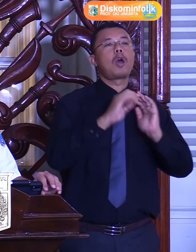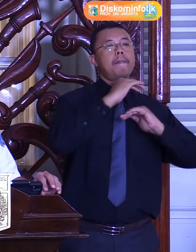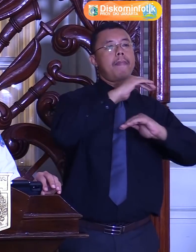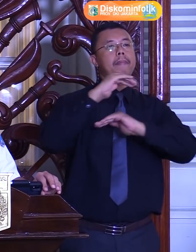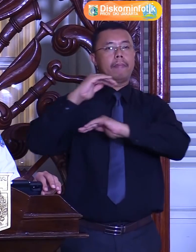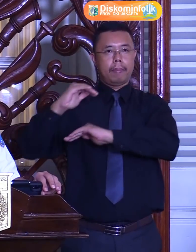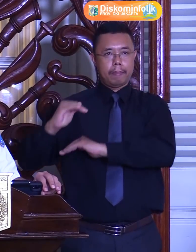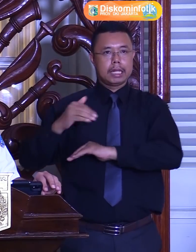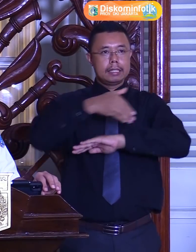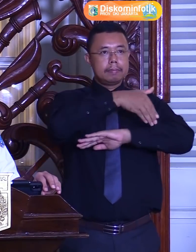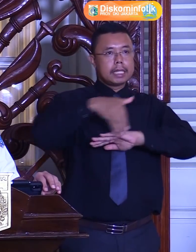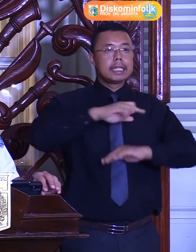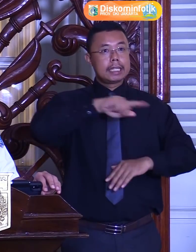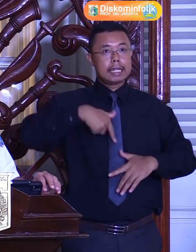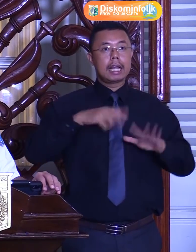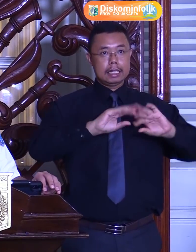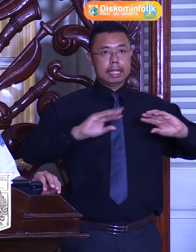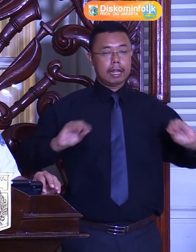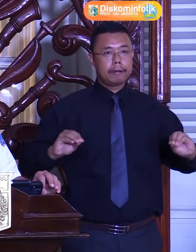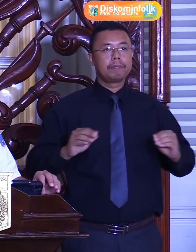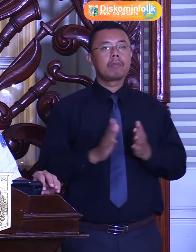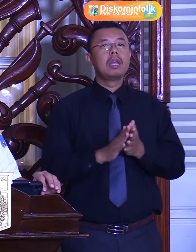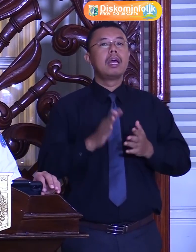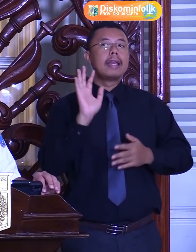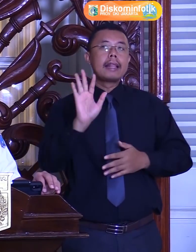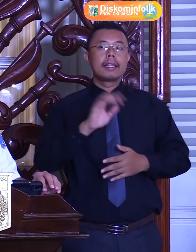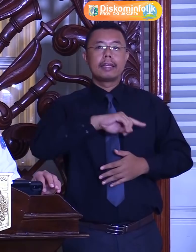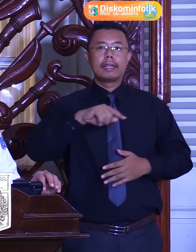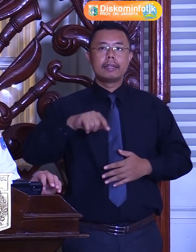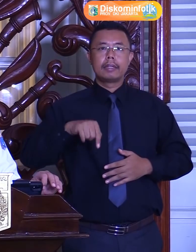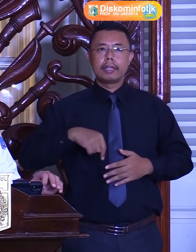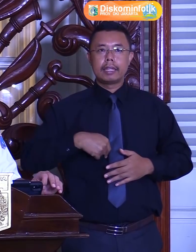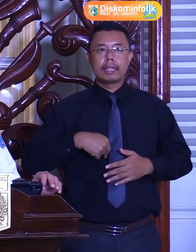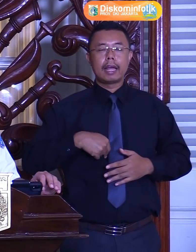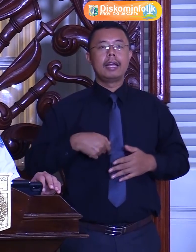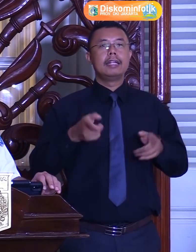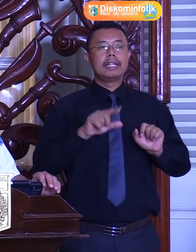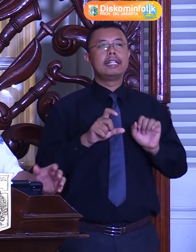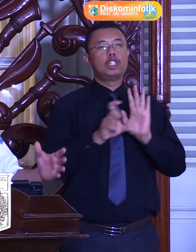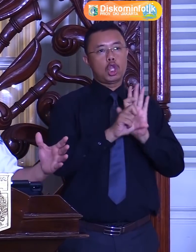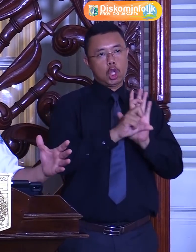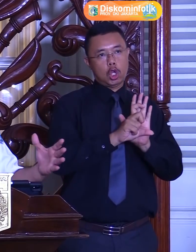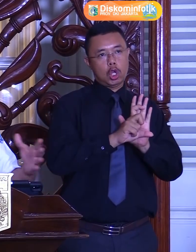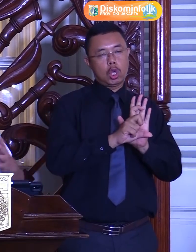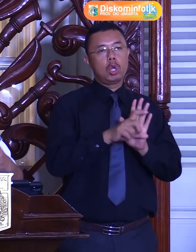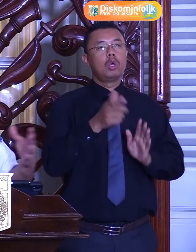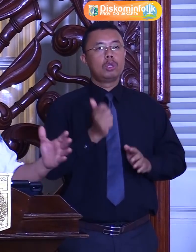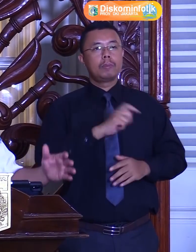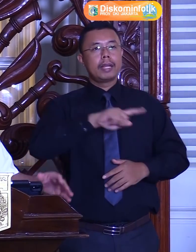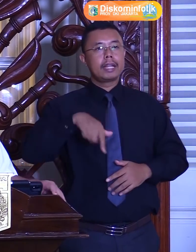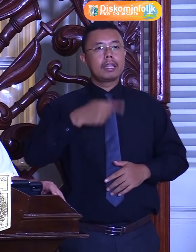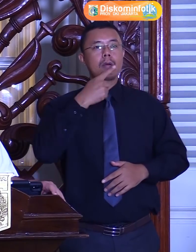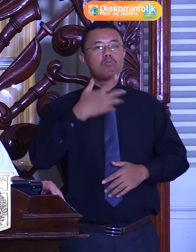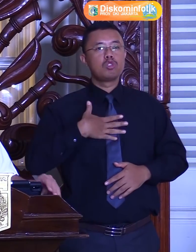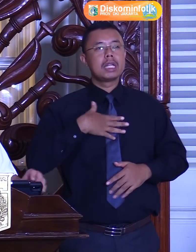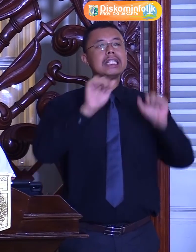pembatasan-pembatasan yang kita akan lakukan, itu juga yang nanti akan menjadi rujukan supaya nanti kita punya